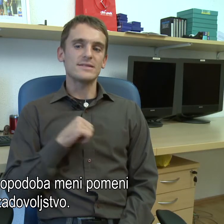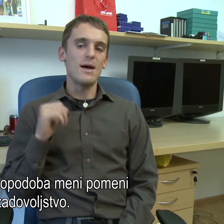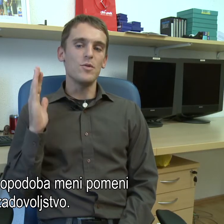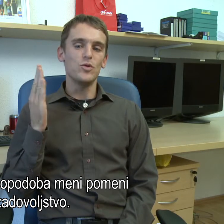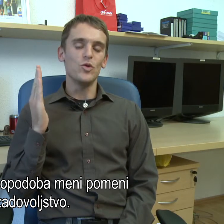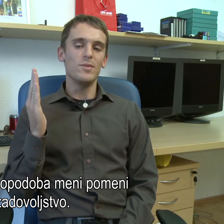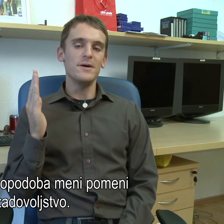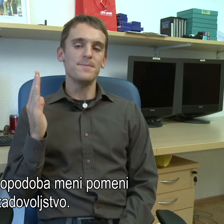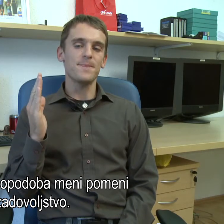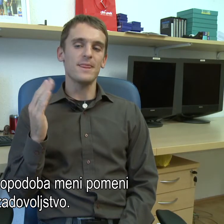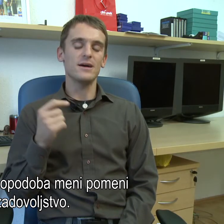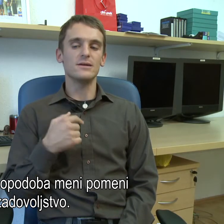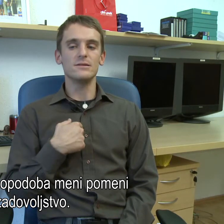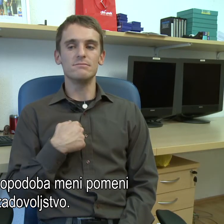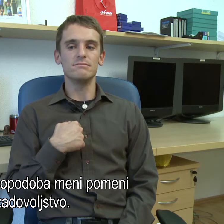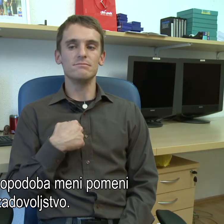Dobra samopodoba